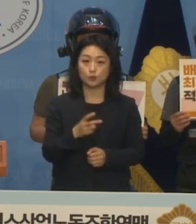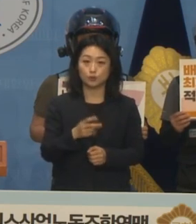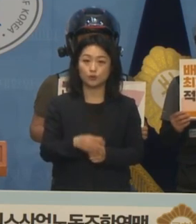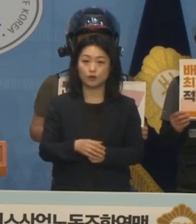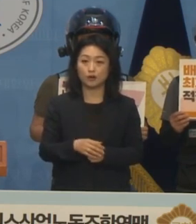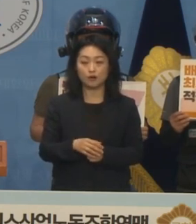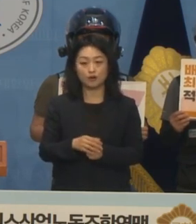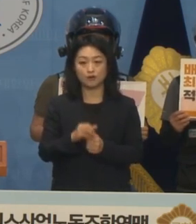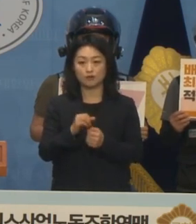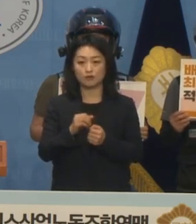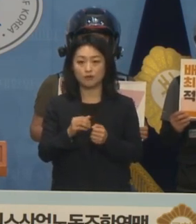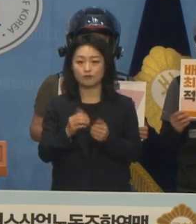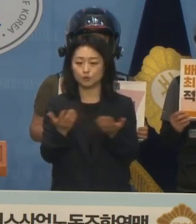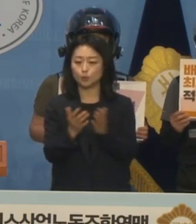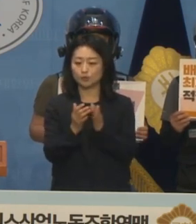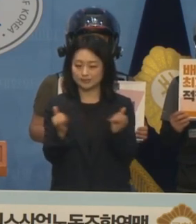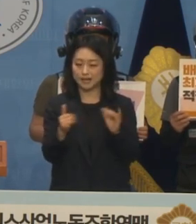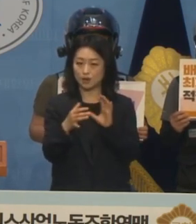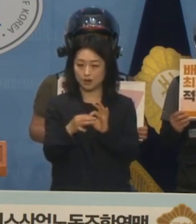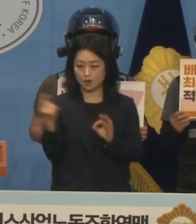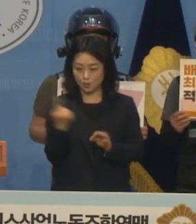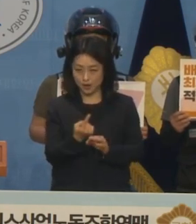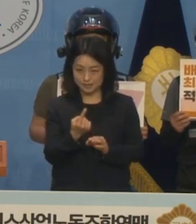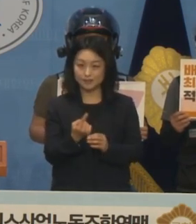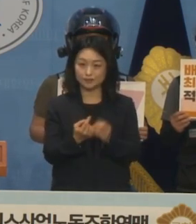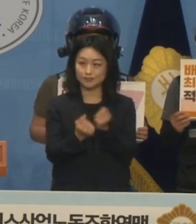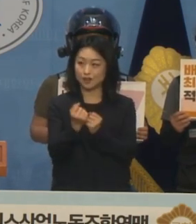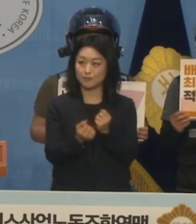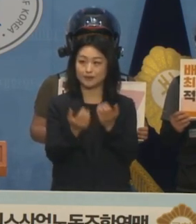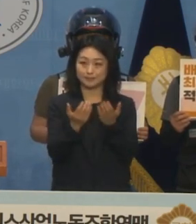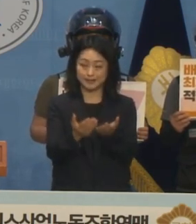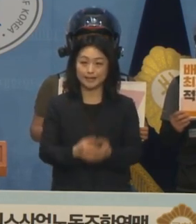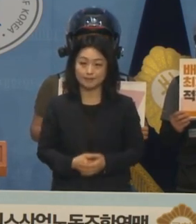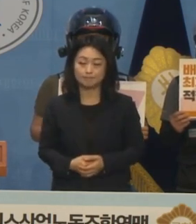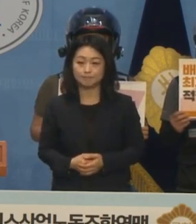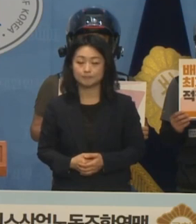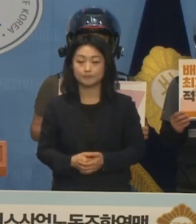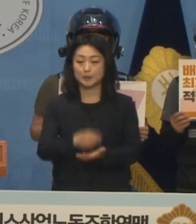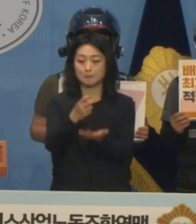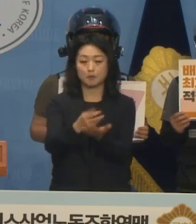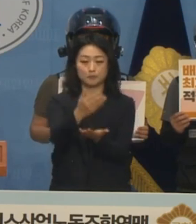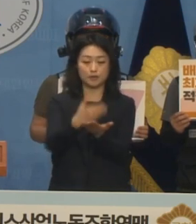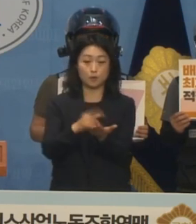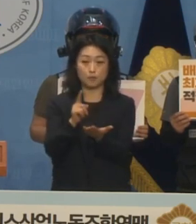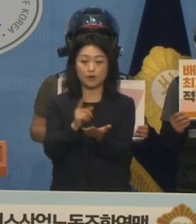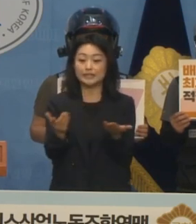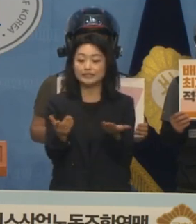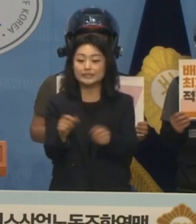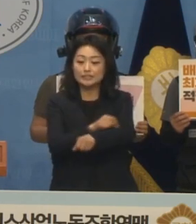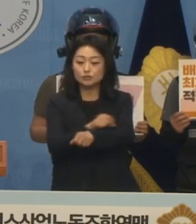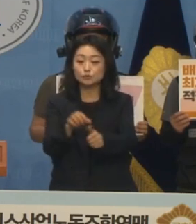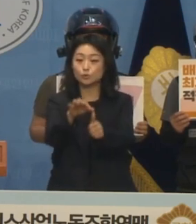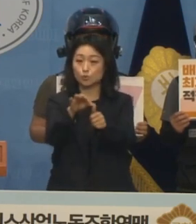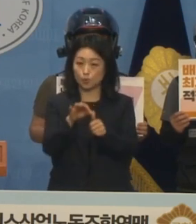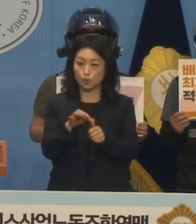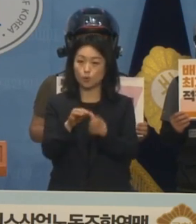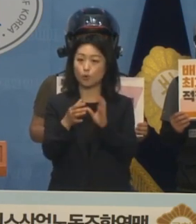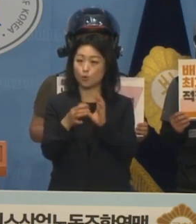하겠습니다. 먼저 법안 소개 드리도록 하겠습니다. 오늘은 특수고용 플랫폼